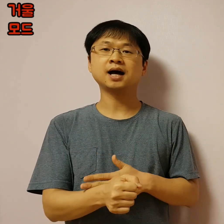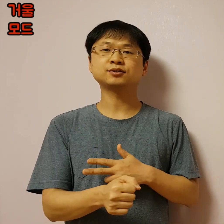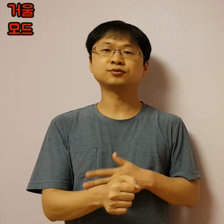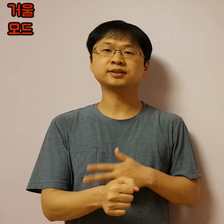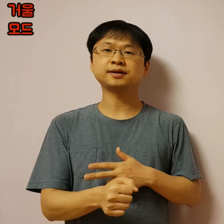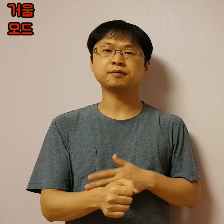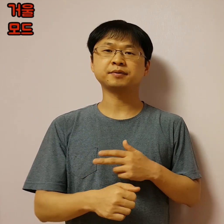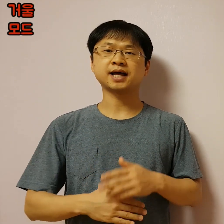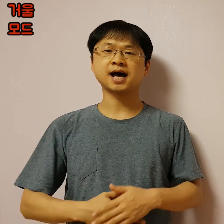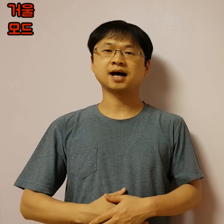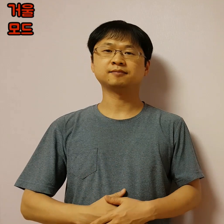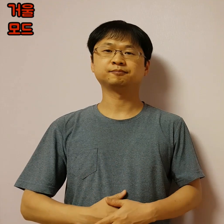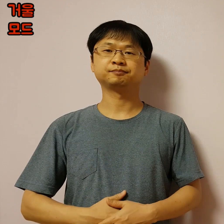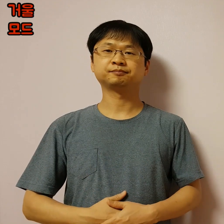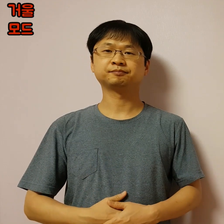안녕하십니까, 준원쌤입니다.